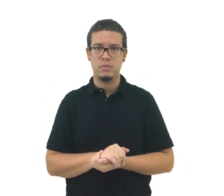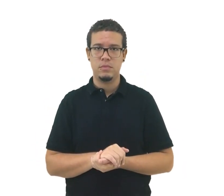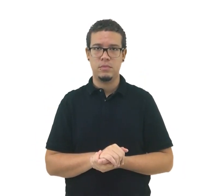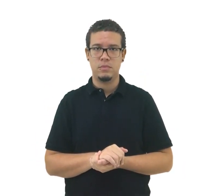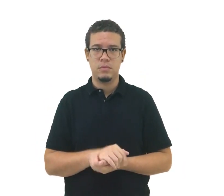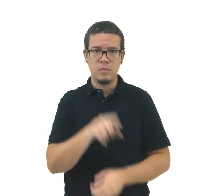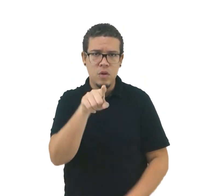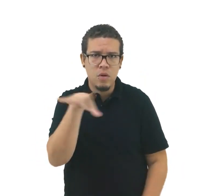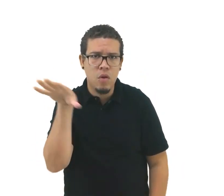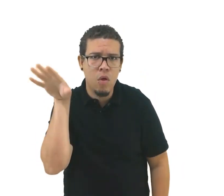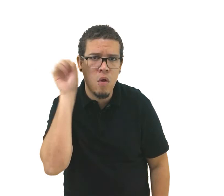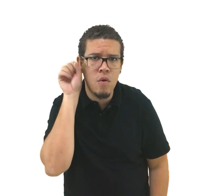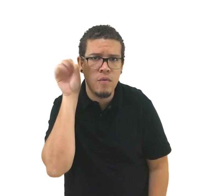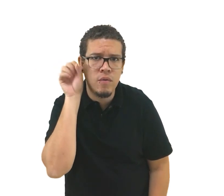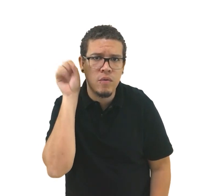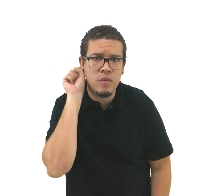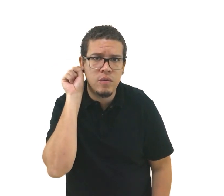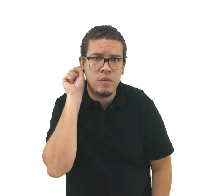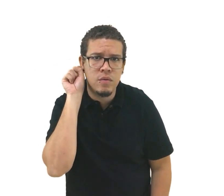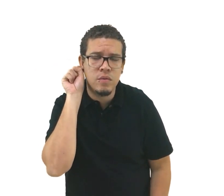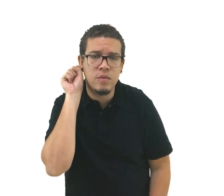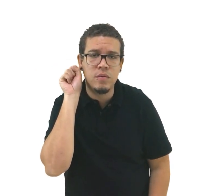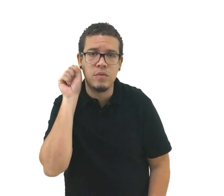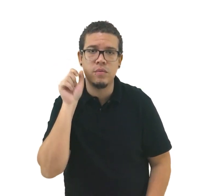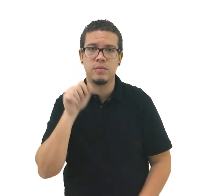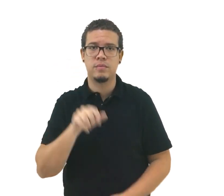irei apresentar. Você é ouvinte?